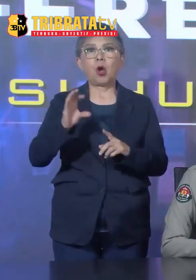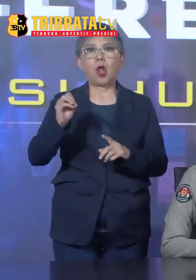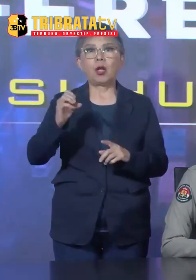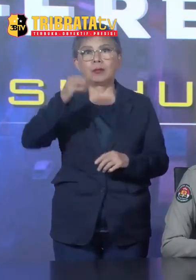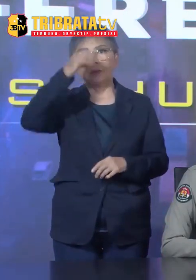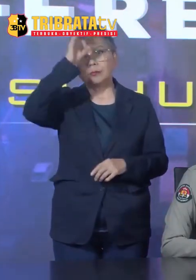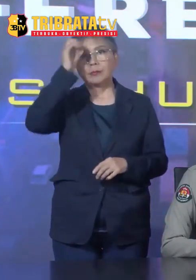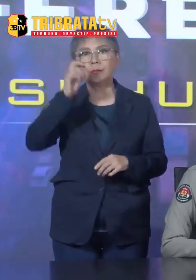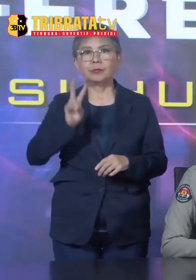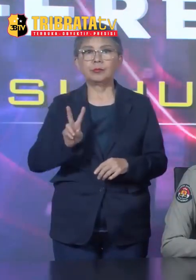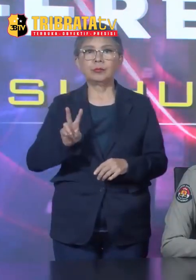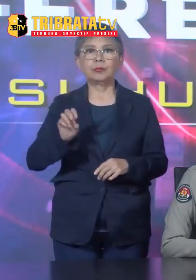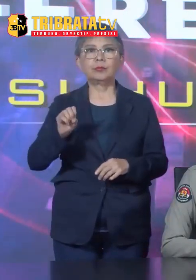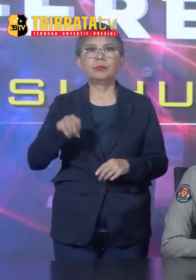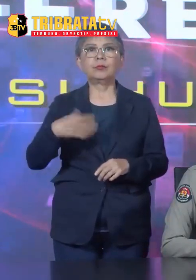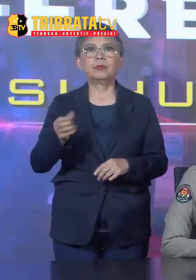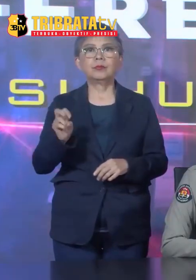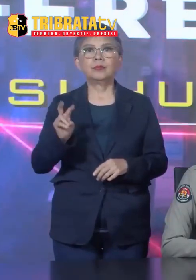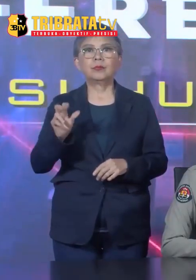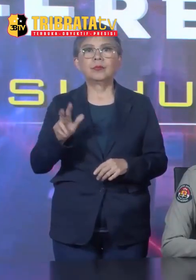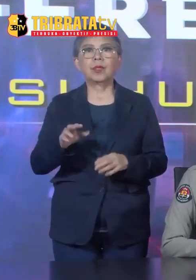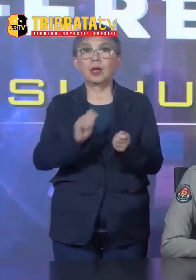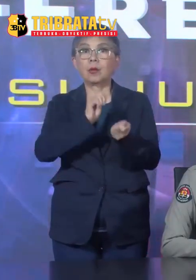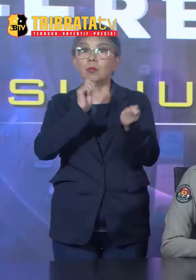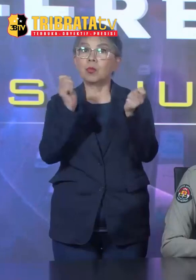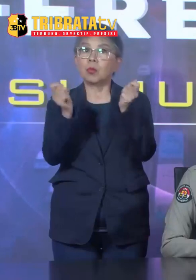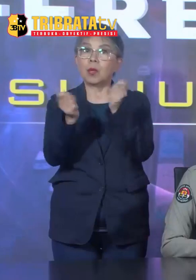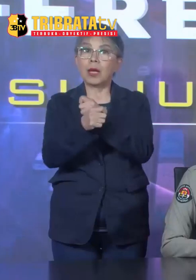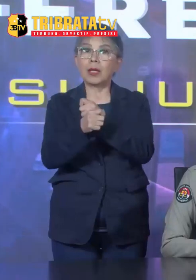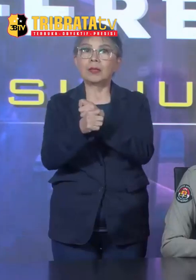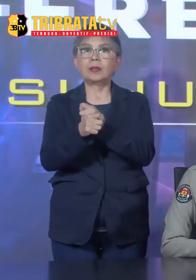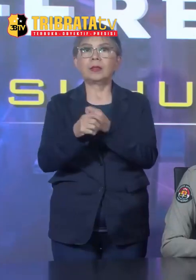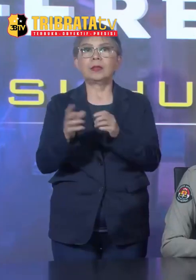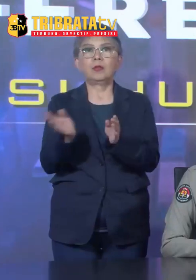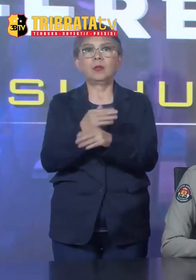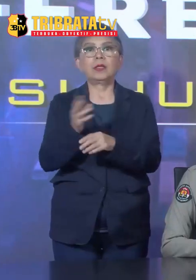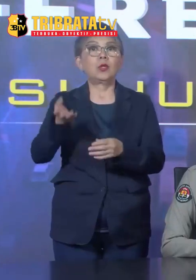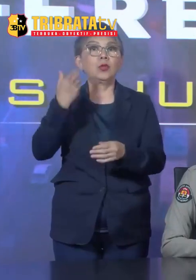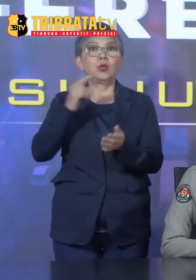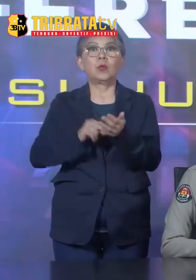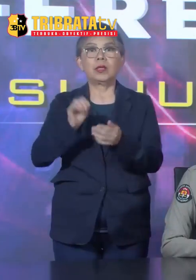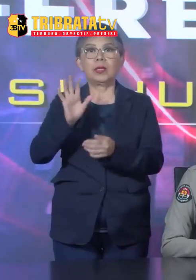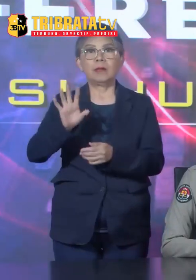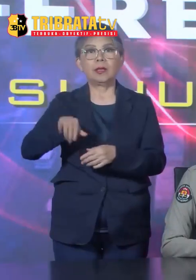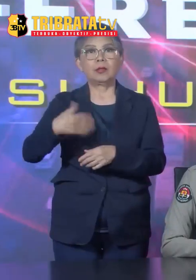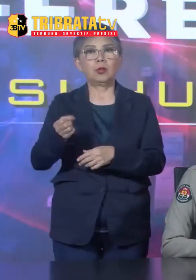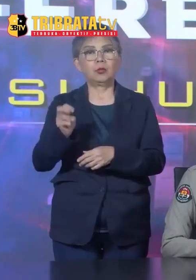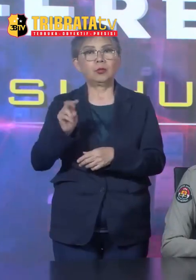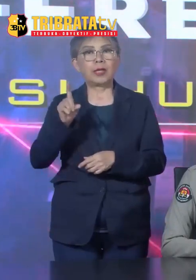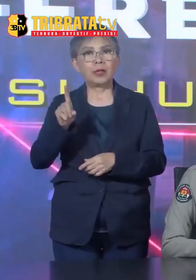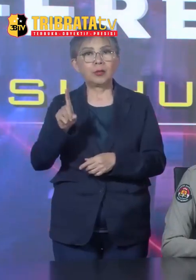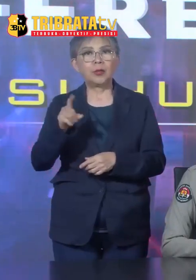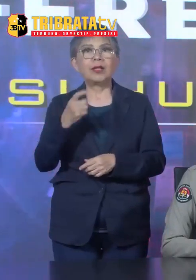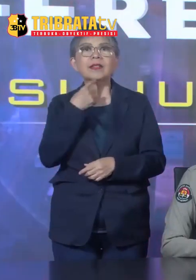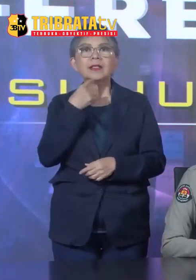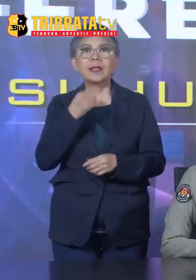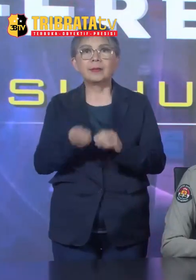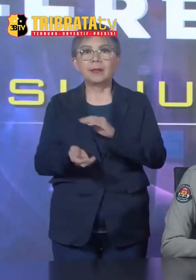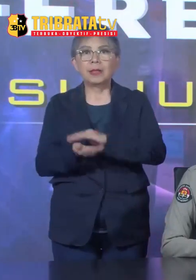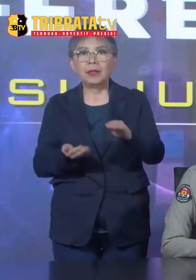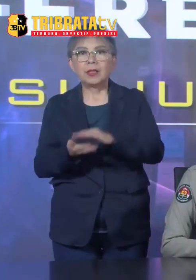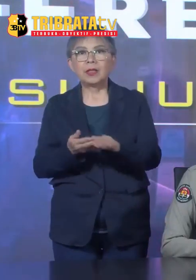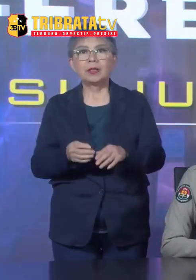2 tahun 2023 tentang perubahan atas perpol nomor 5 tahun 2021 tentang